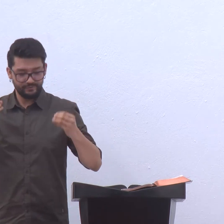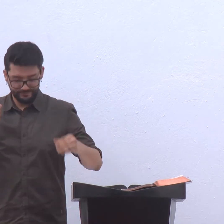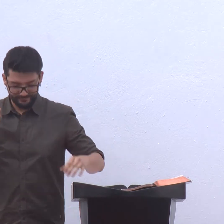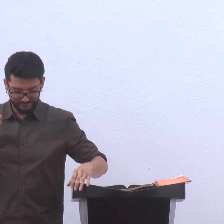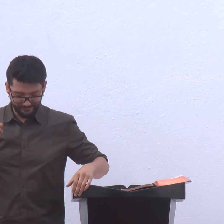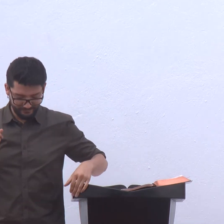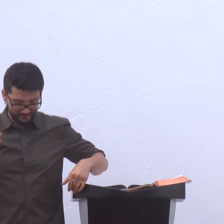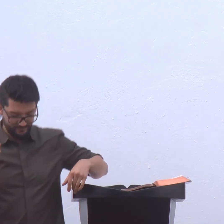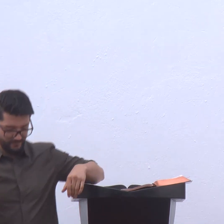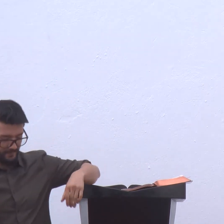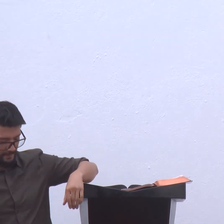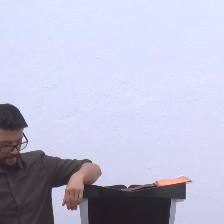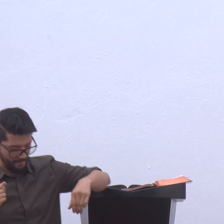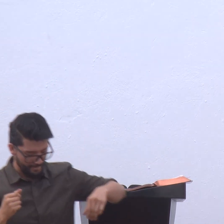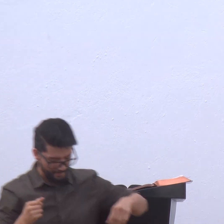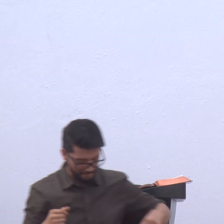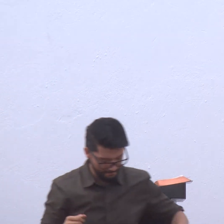¿Y Ezequiel qué hace?